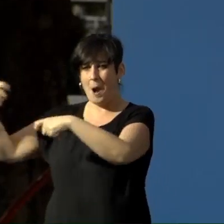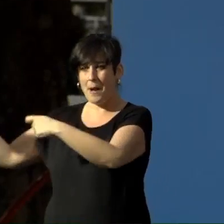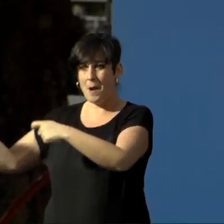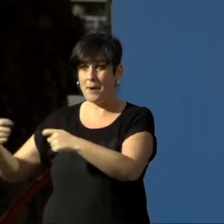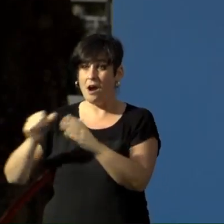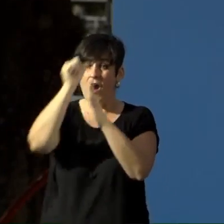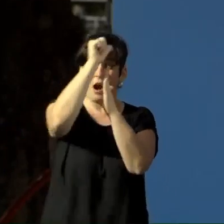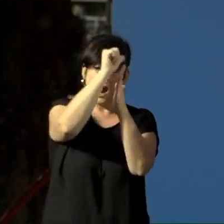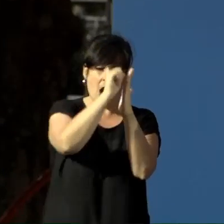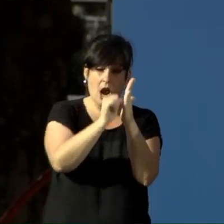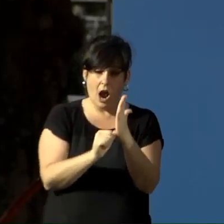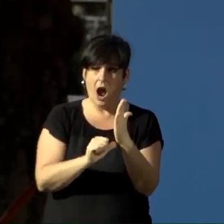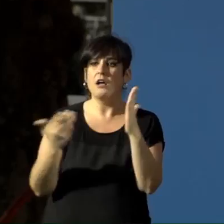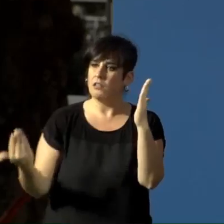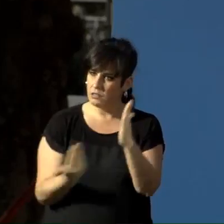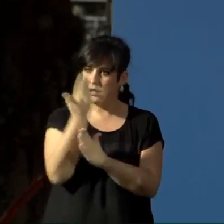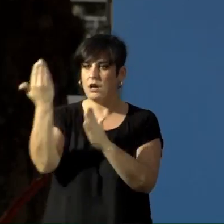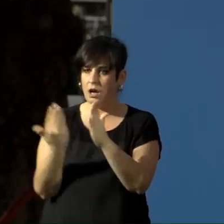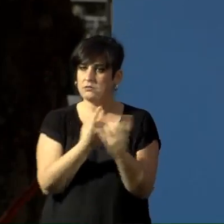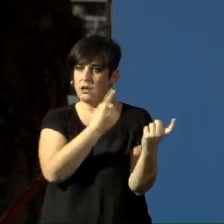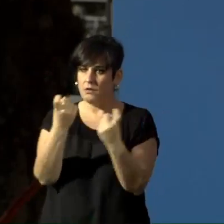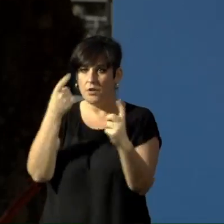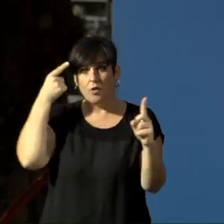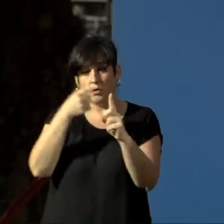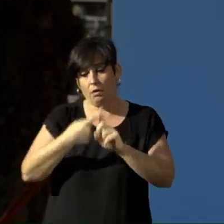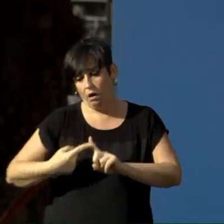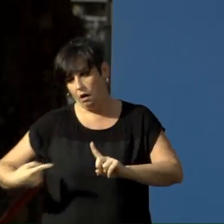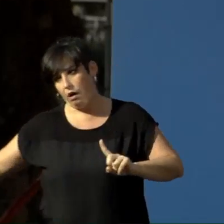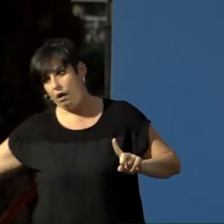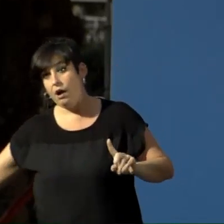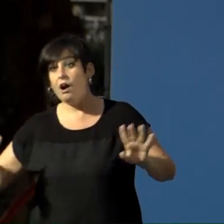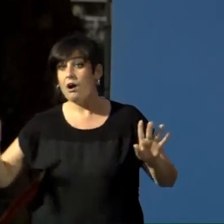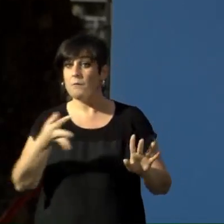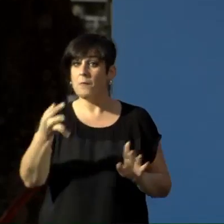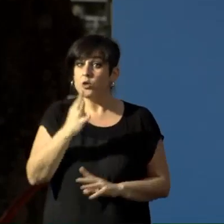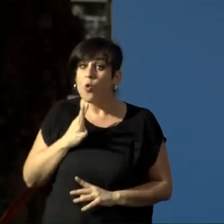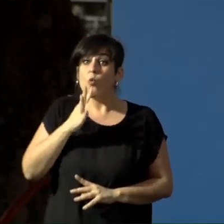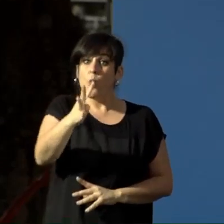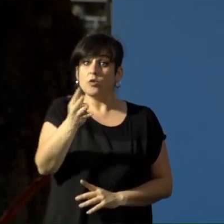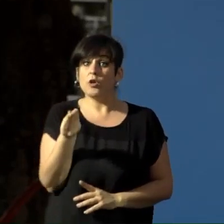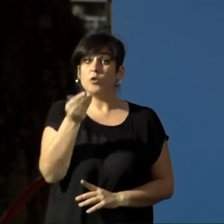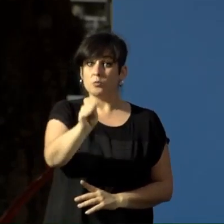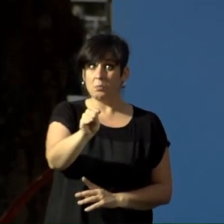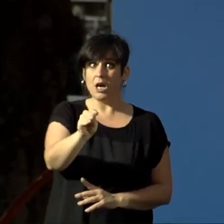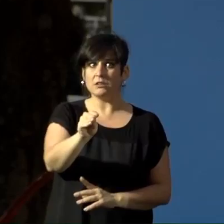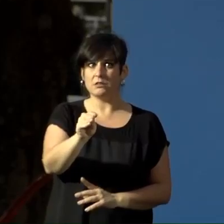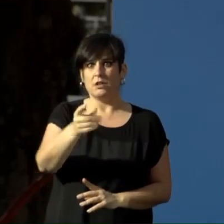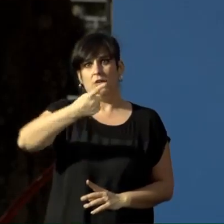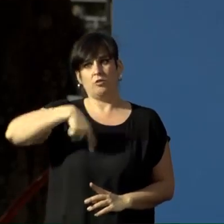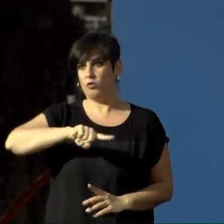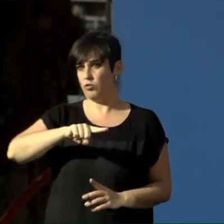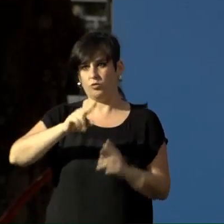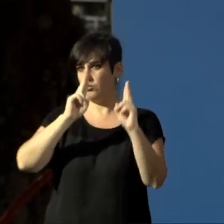nos últimos 7 anos, e somos conscientes de que outros 4 anos máis non nos deixarían na UBI senón na